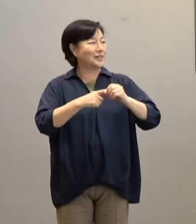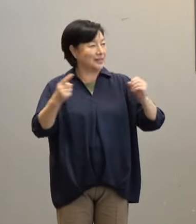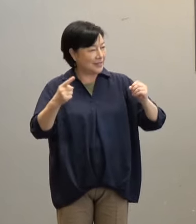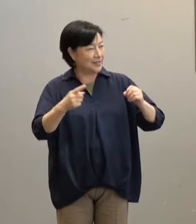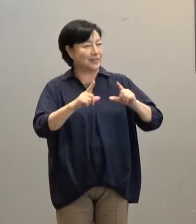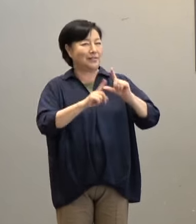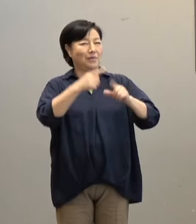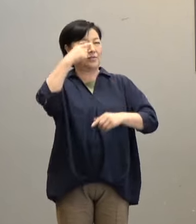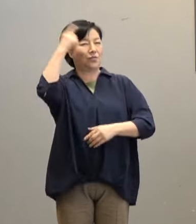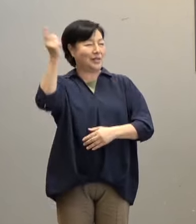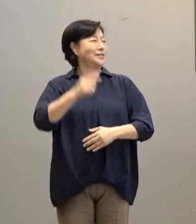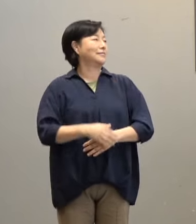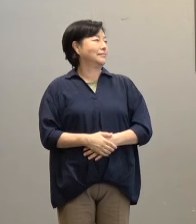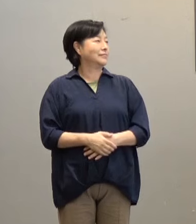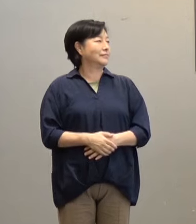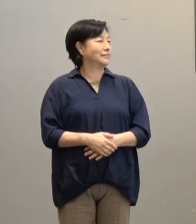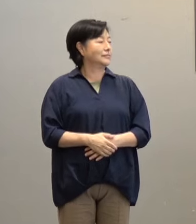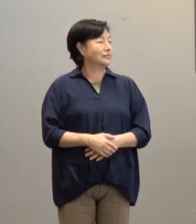梨